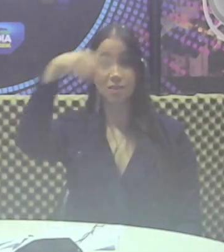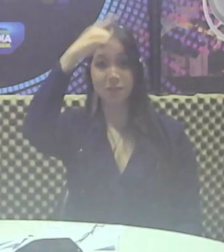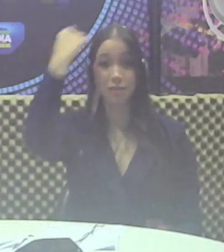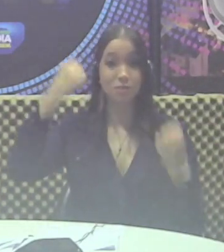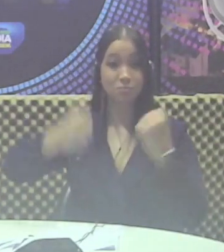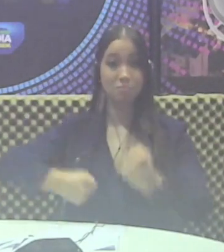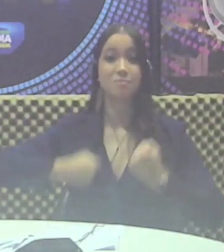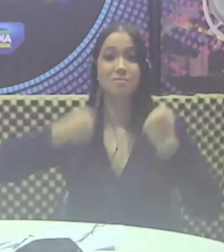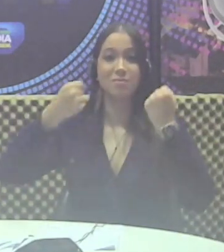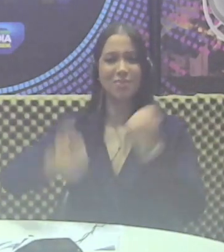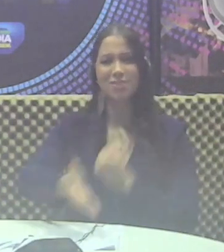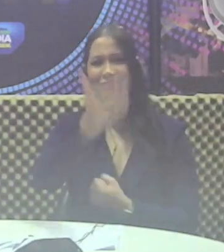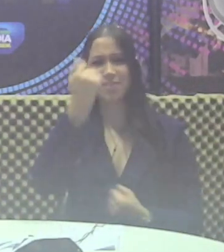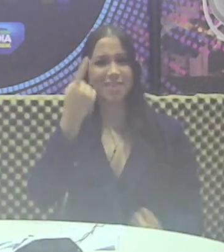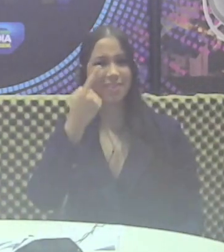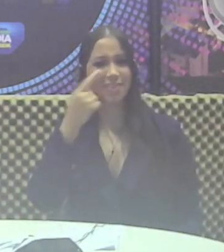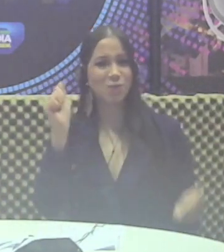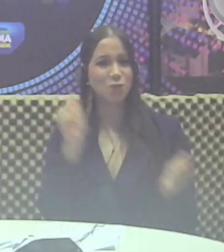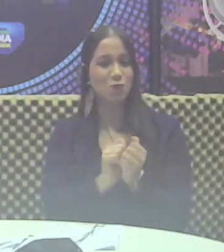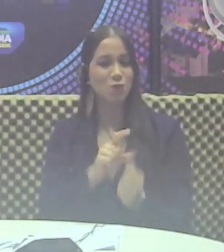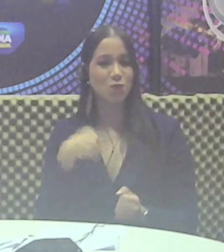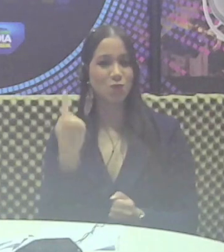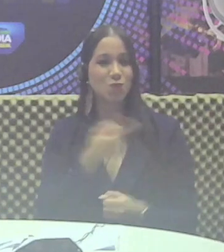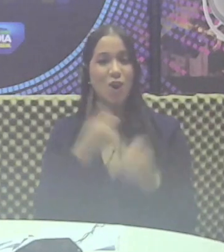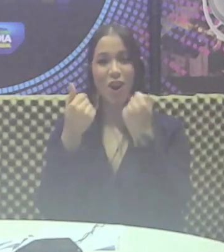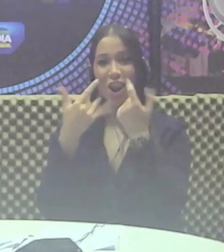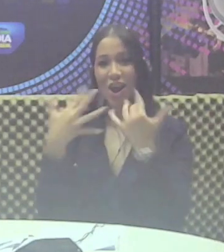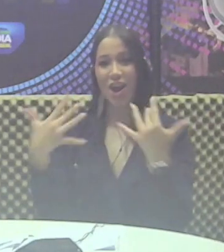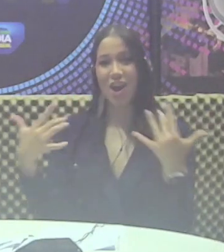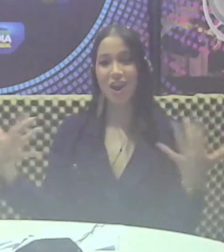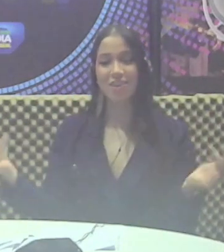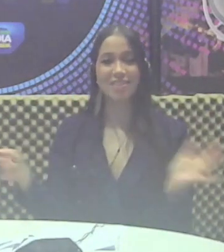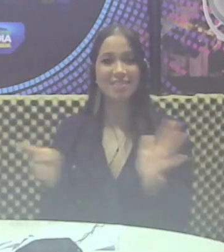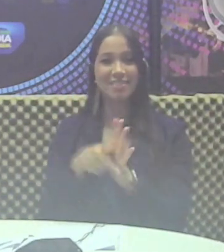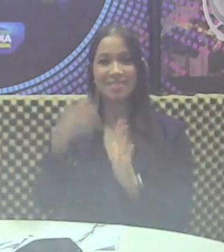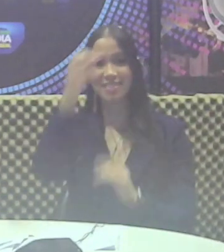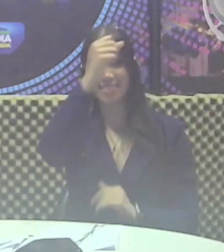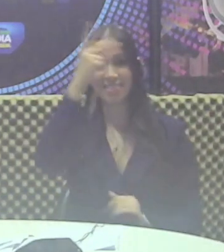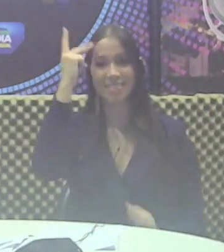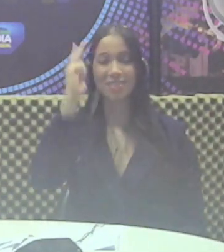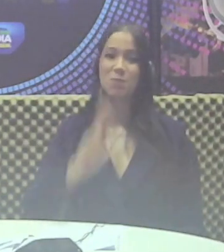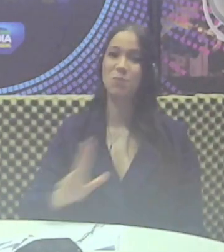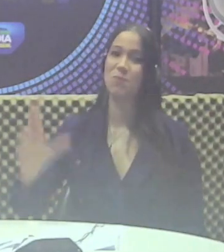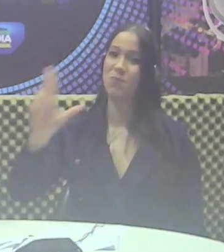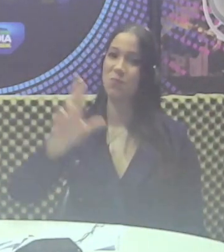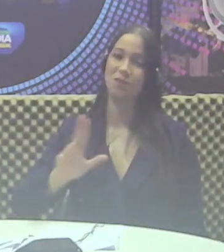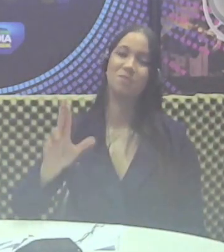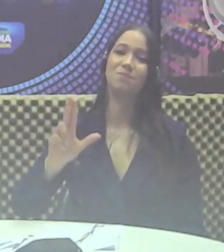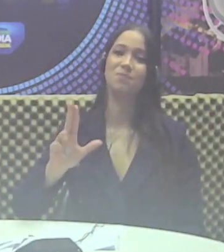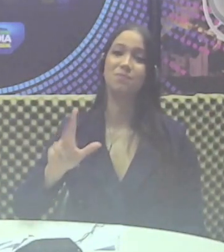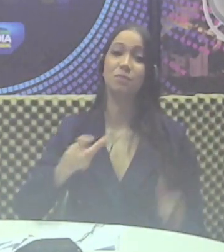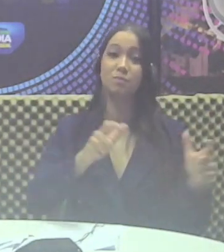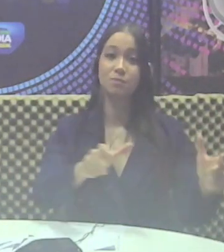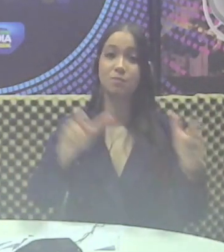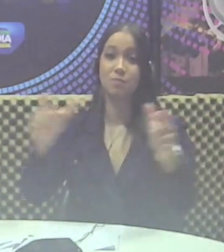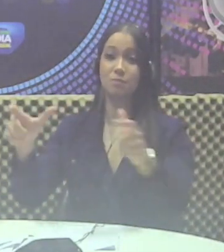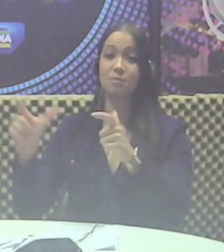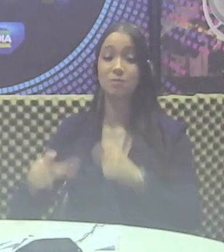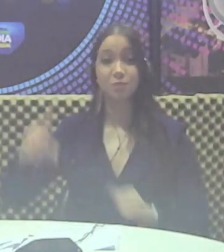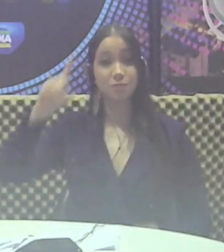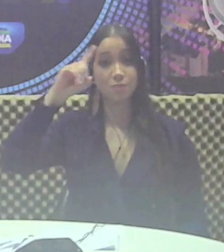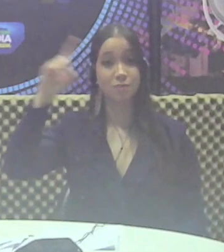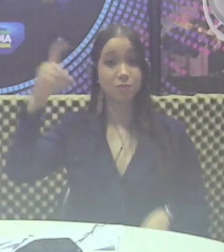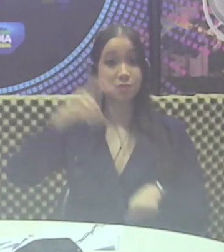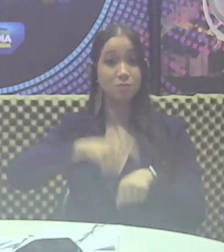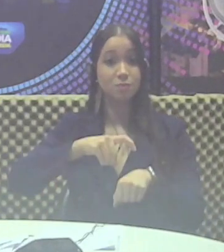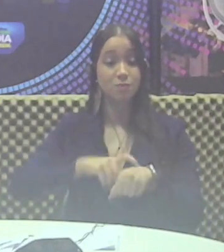Jorge. Venha conferir com a gente mais essa novidade oferecida pela Prefeitura de Uberlândia. Os locais, dias e